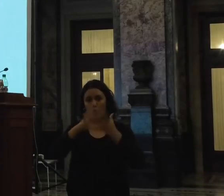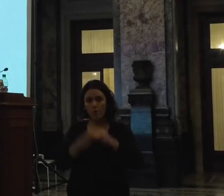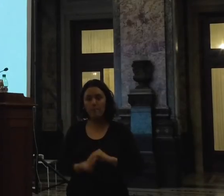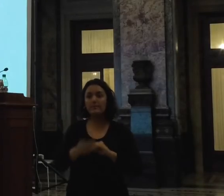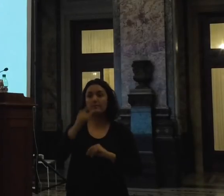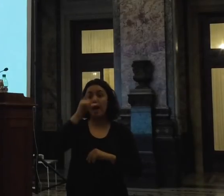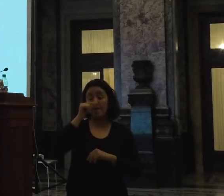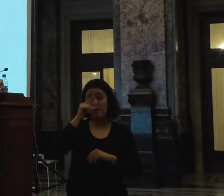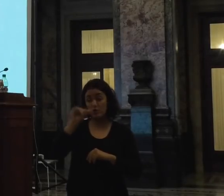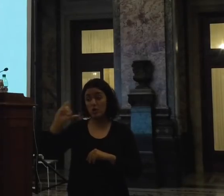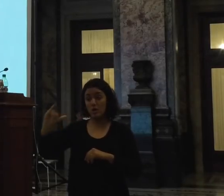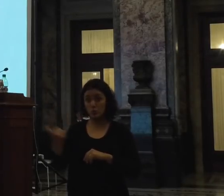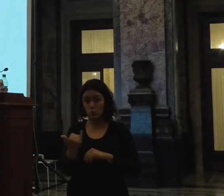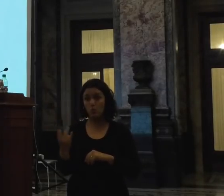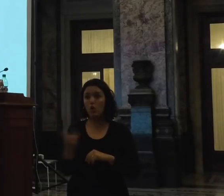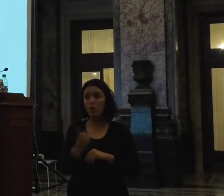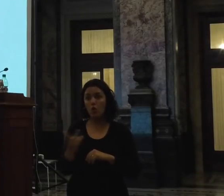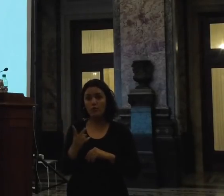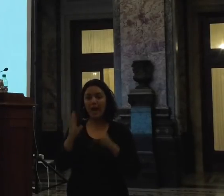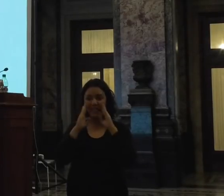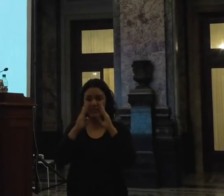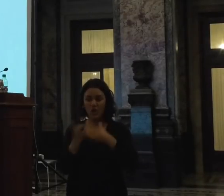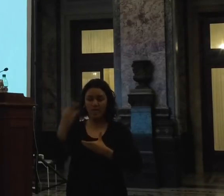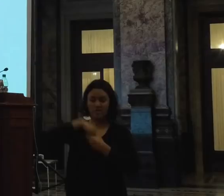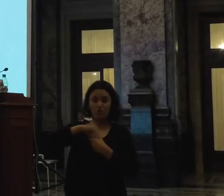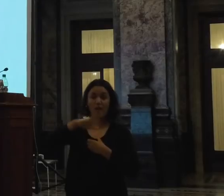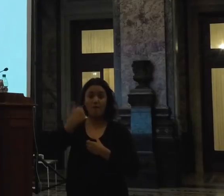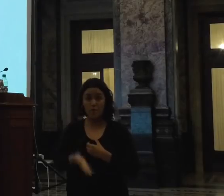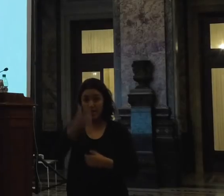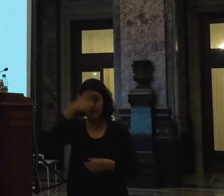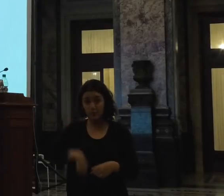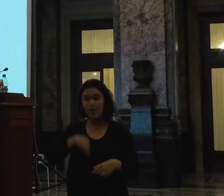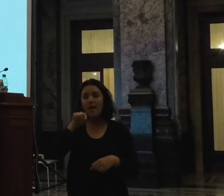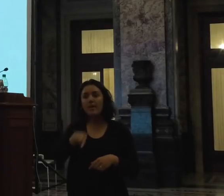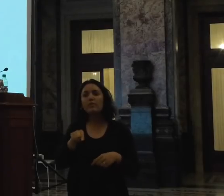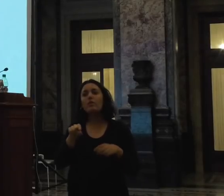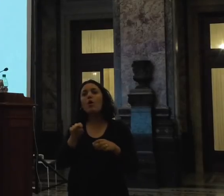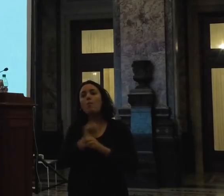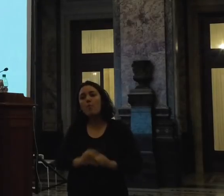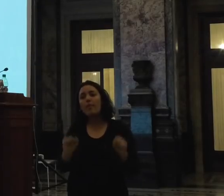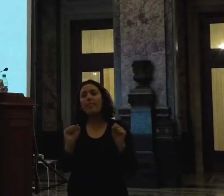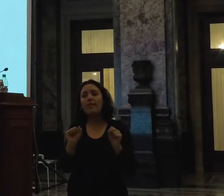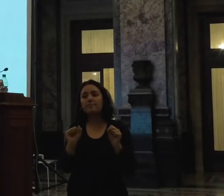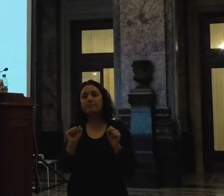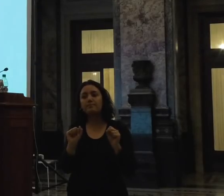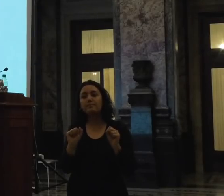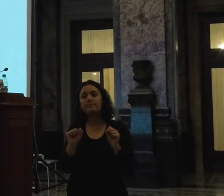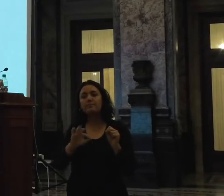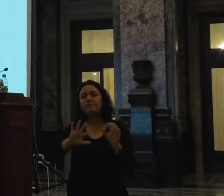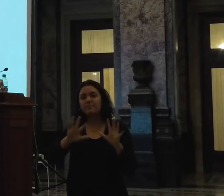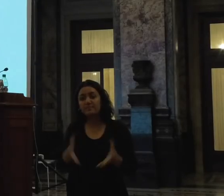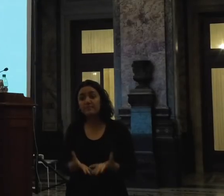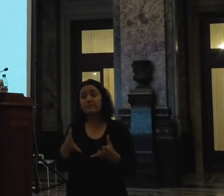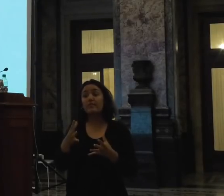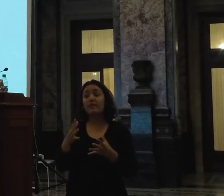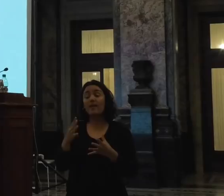que corresponden a la exógena y la endógena, asumen que la forma en que las áreas visuales van a ser afectadas